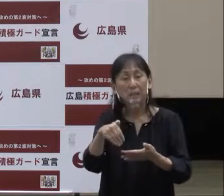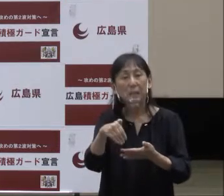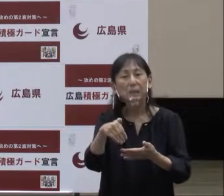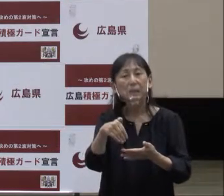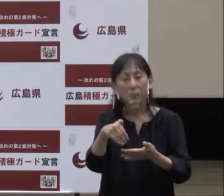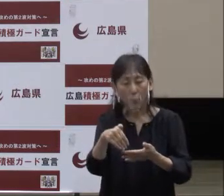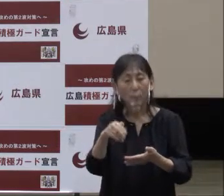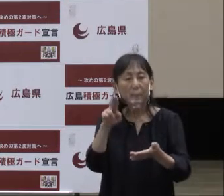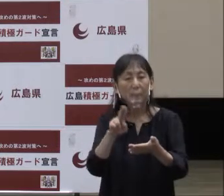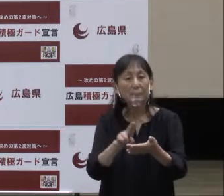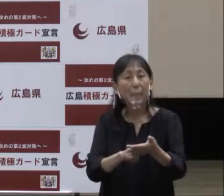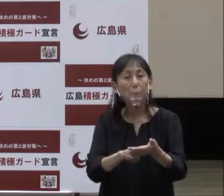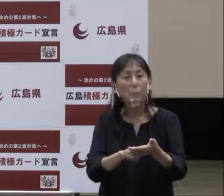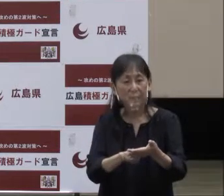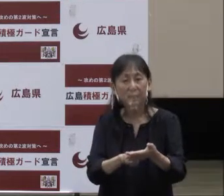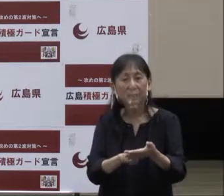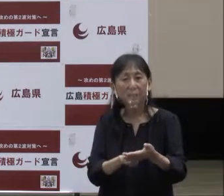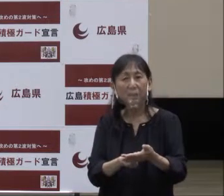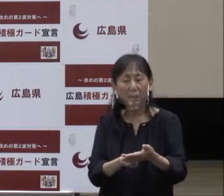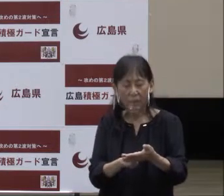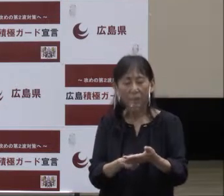ところはまあ変わっていない